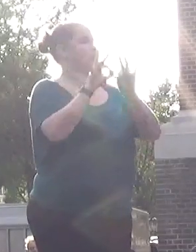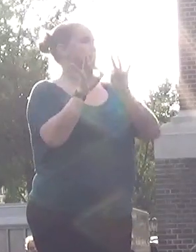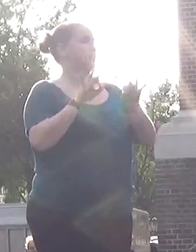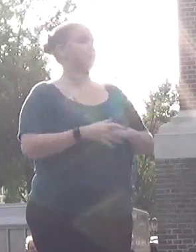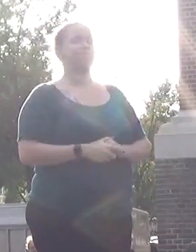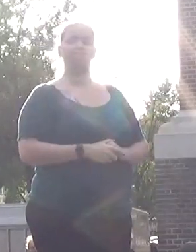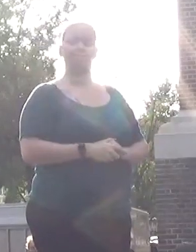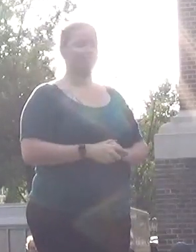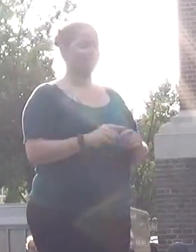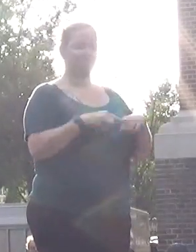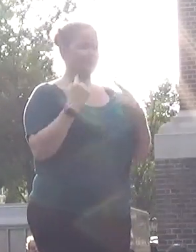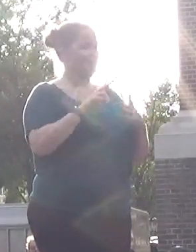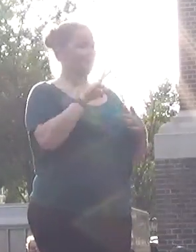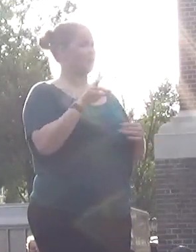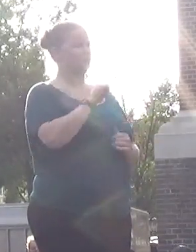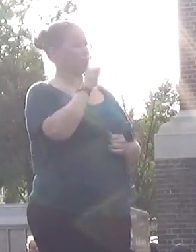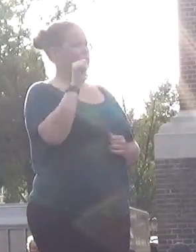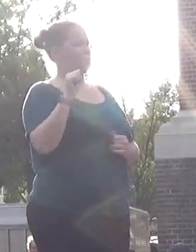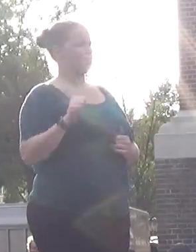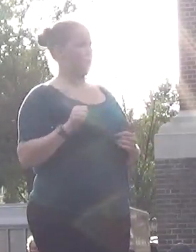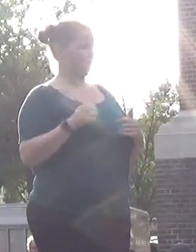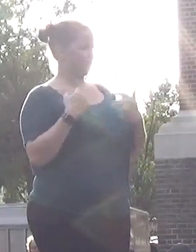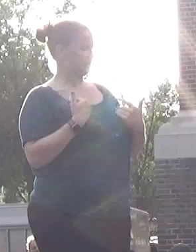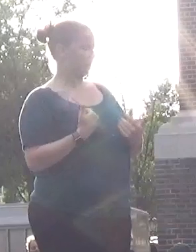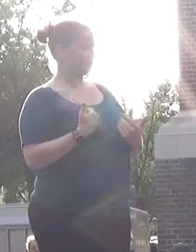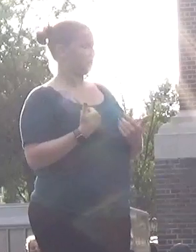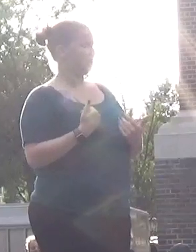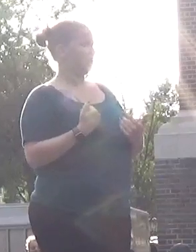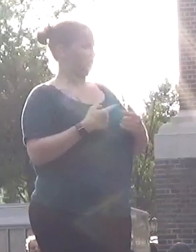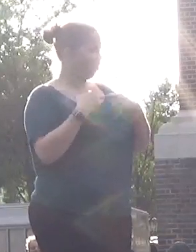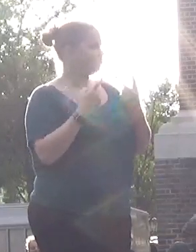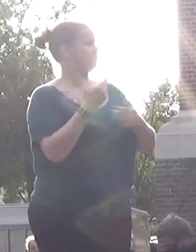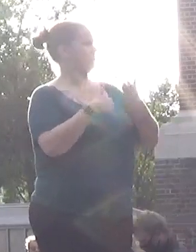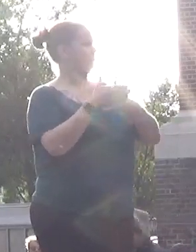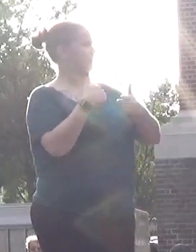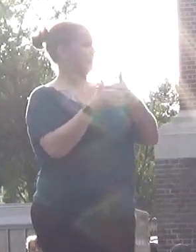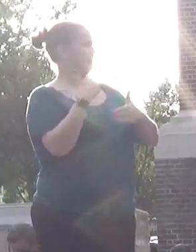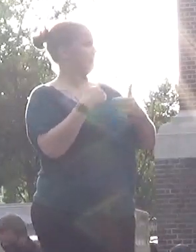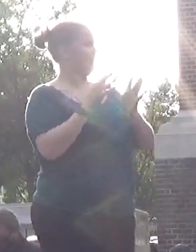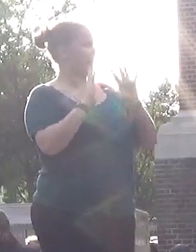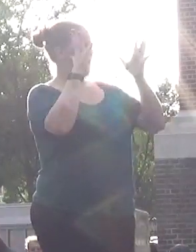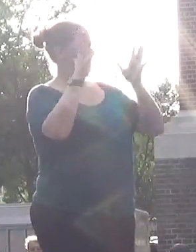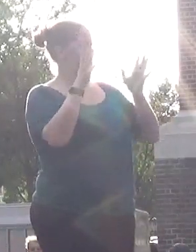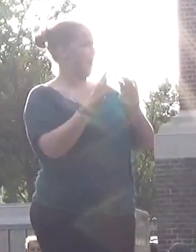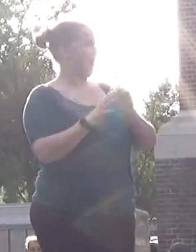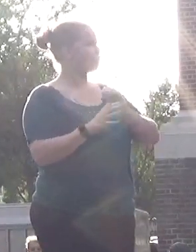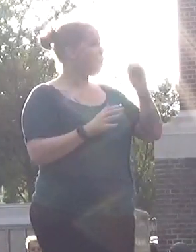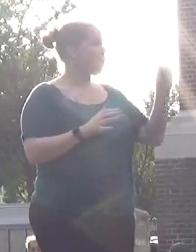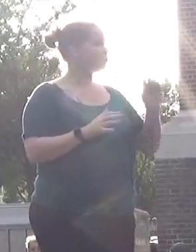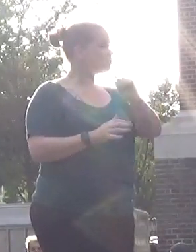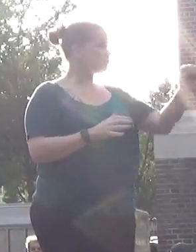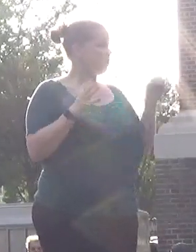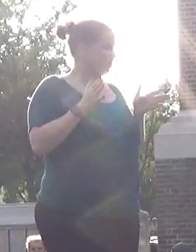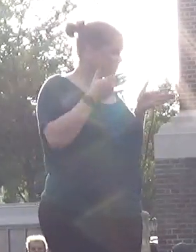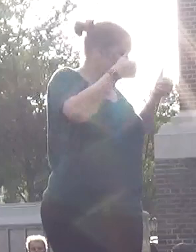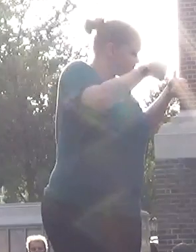hier niet vanuit West-Europa om onze manier van leven aan Oost-Europa op te leggen. We maken de stem